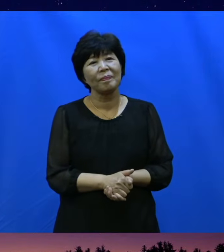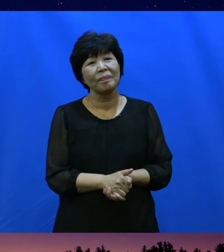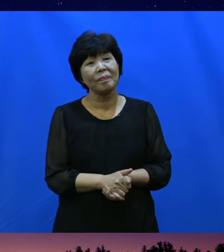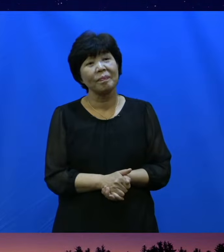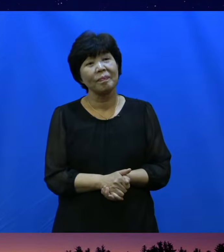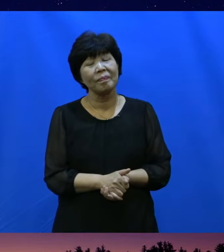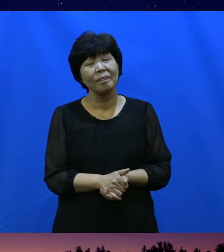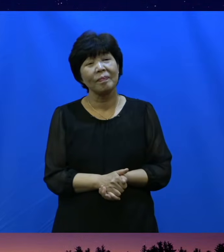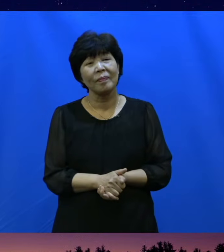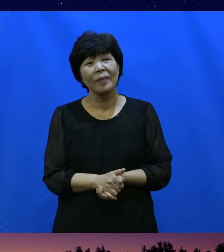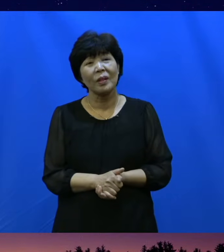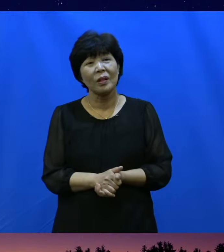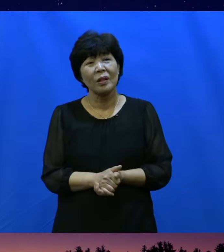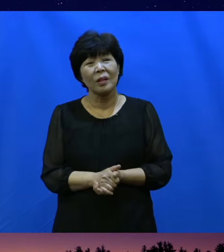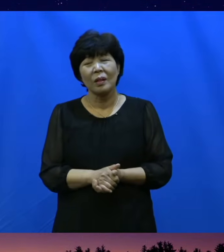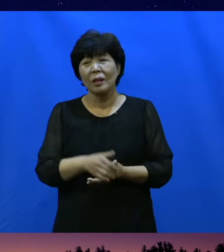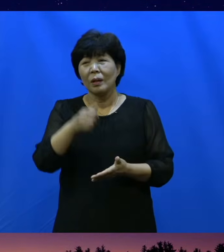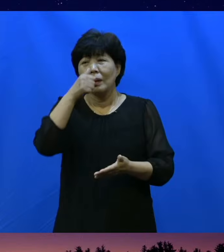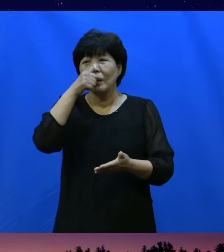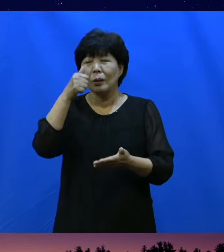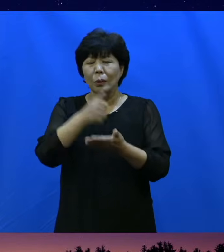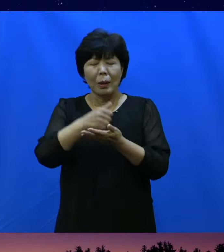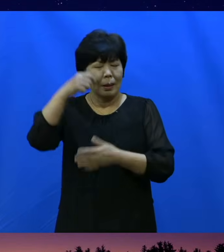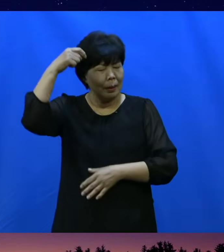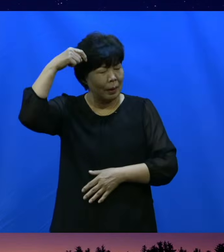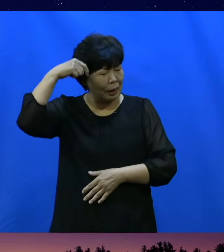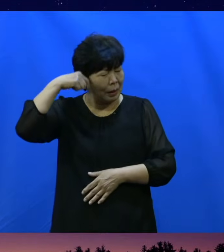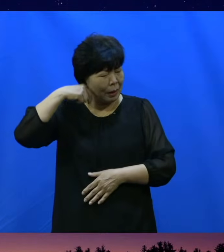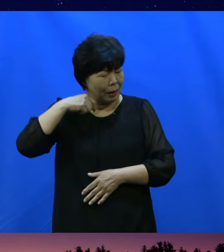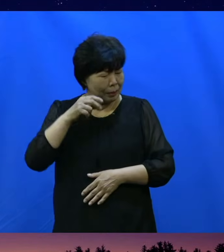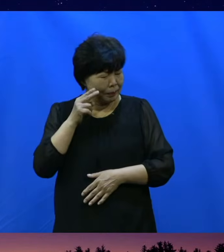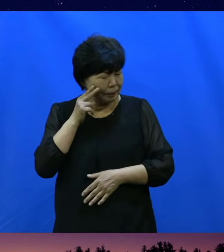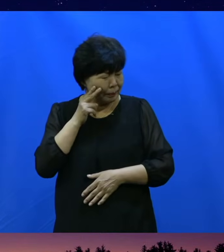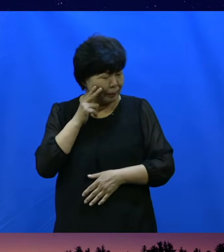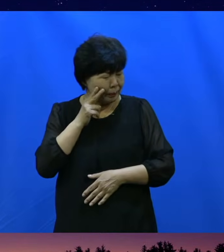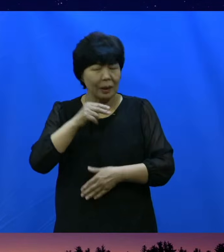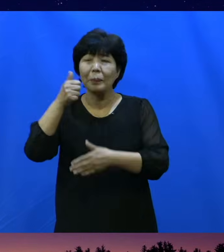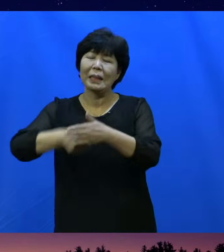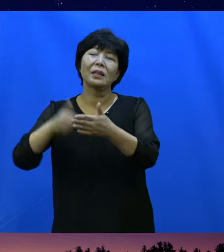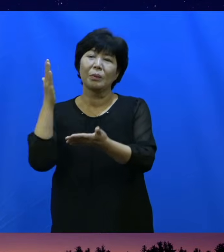더 이상 우리는 죄책감으로 인한 비참한 가운데 있지 않아요.